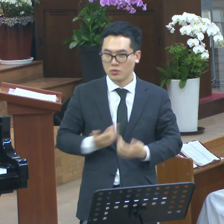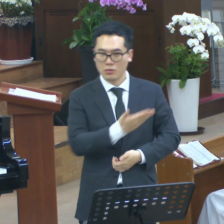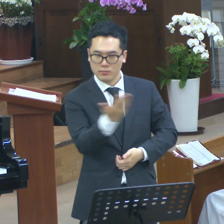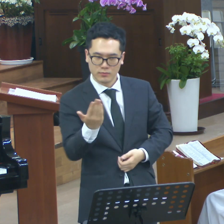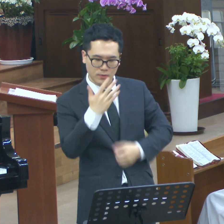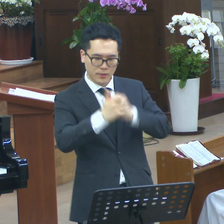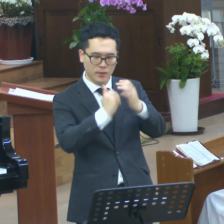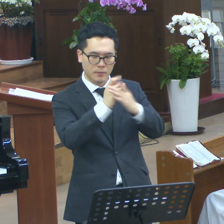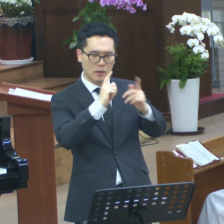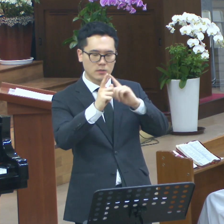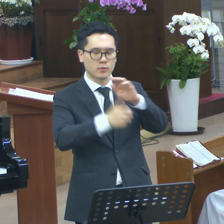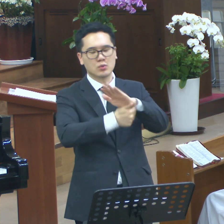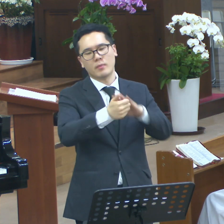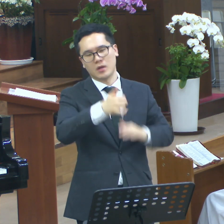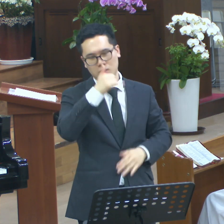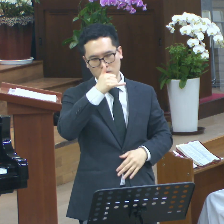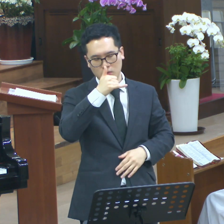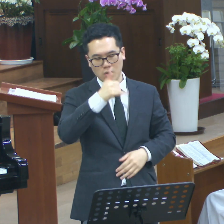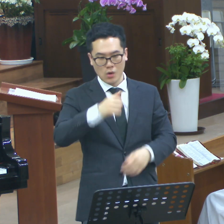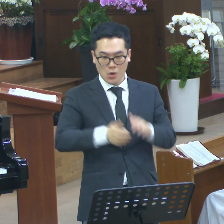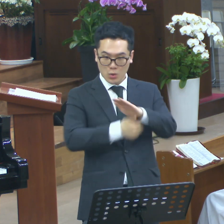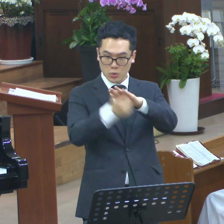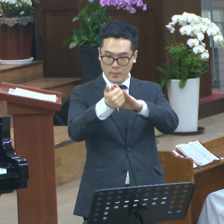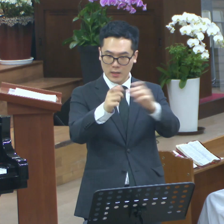히브리어 단어는 견딘다는 동사와도 관련이 있어요.